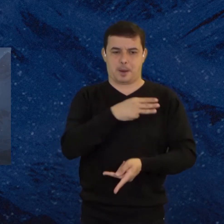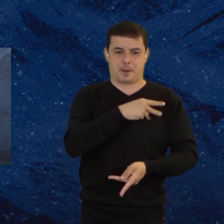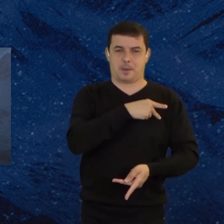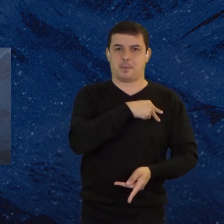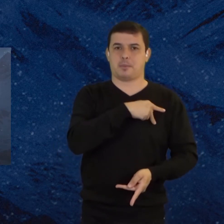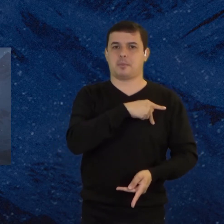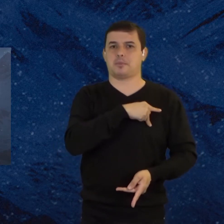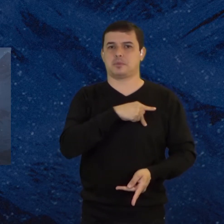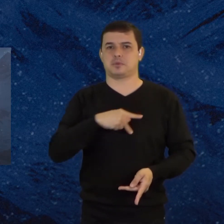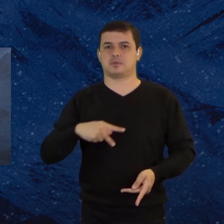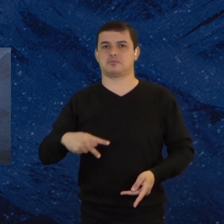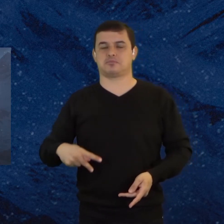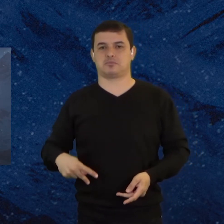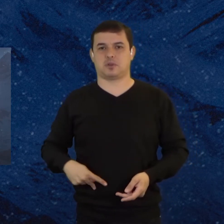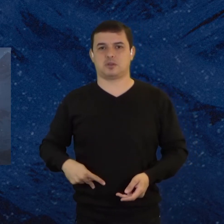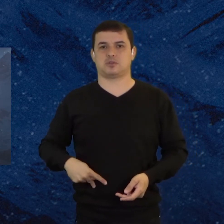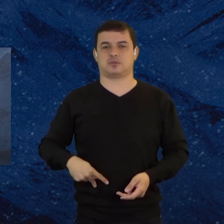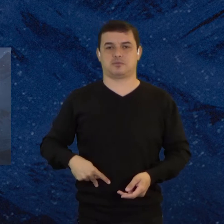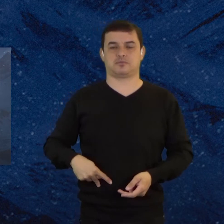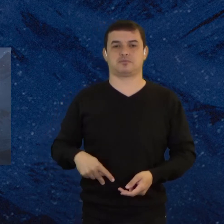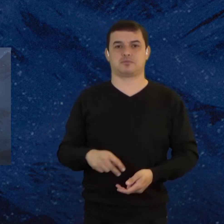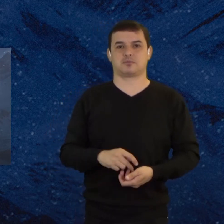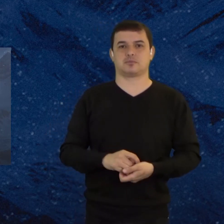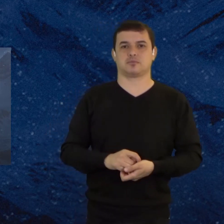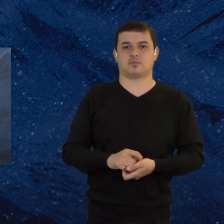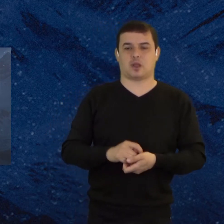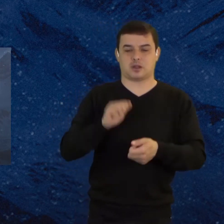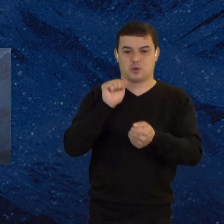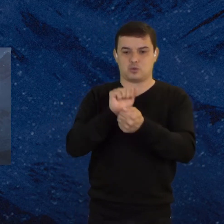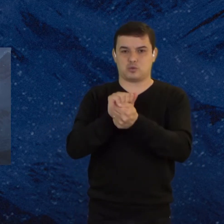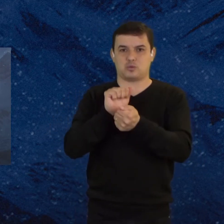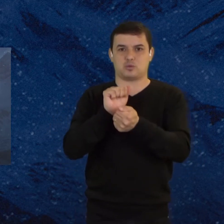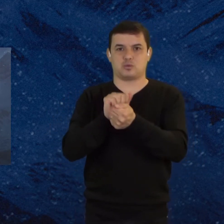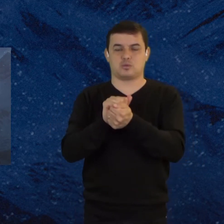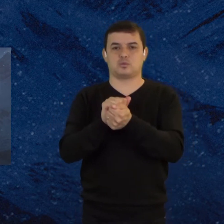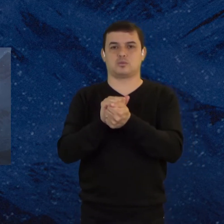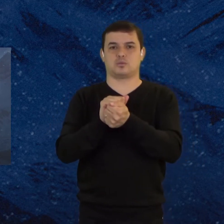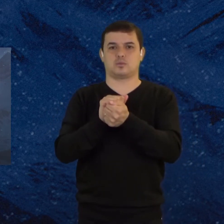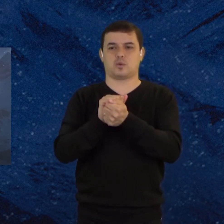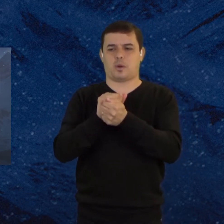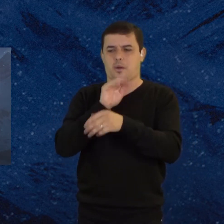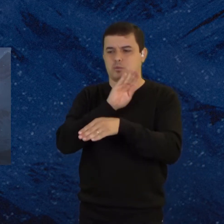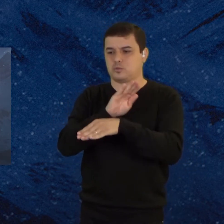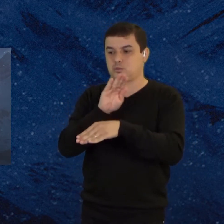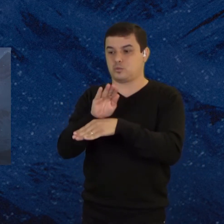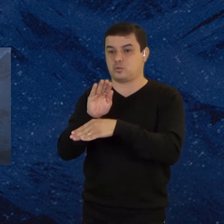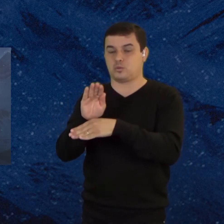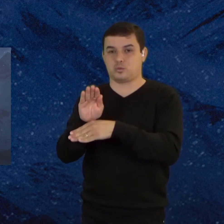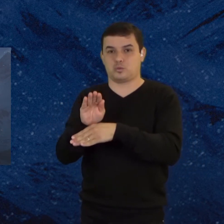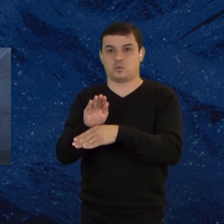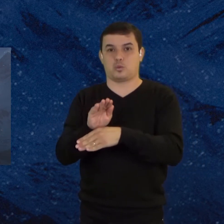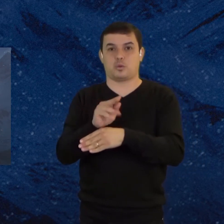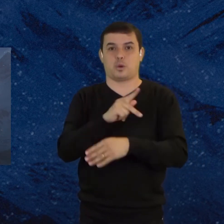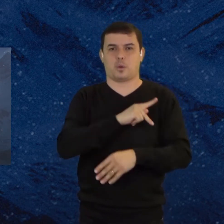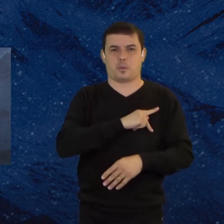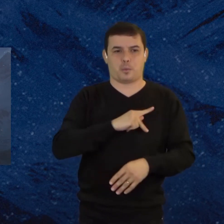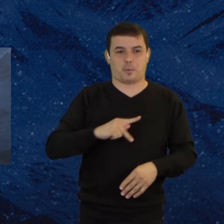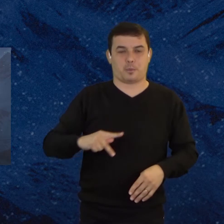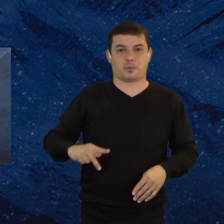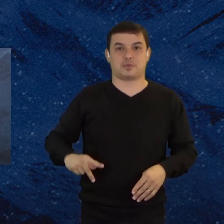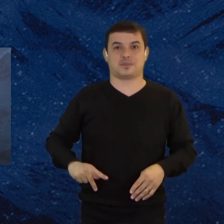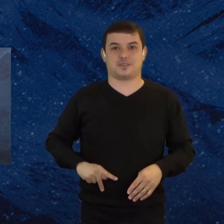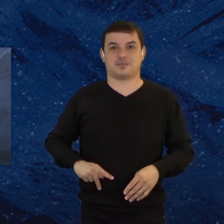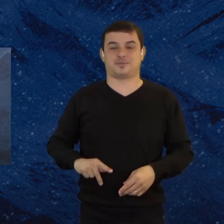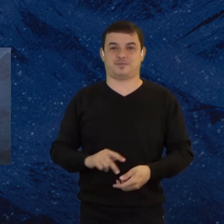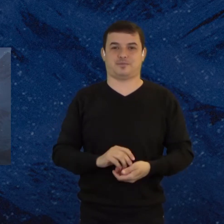chefe da nação. Ele está num outro país, numa outra nação, e ele está alinhado, afinado,